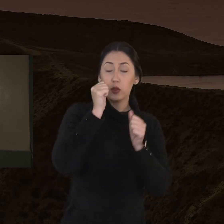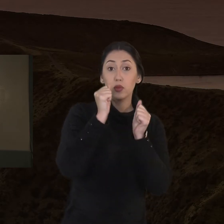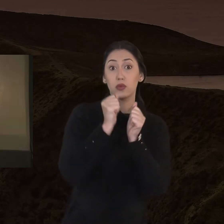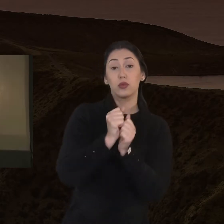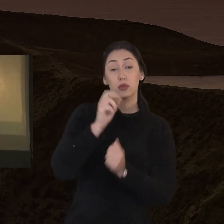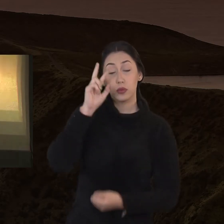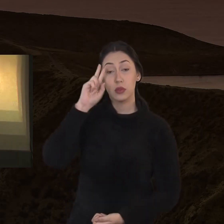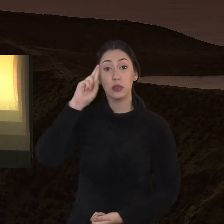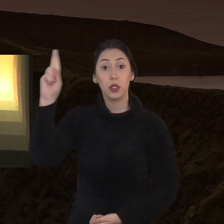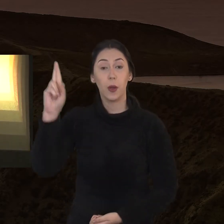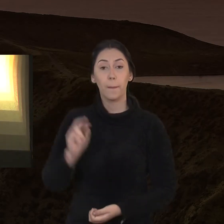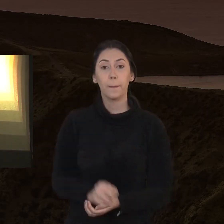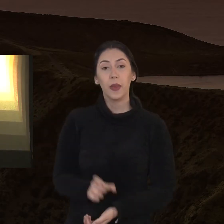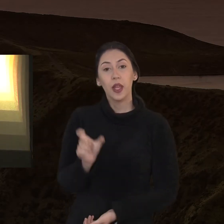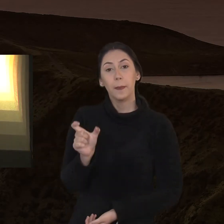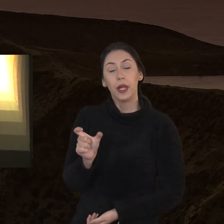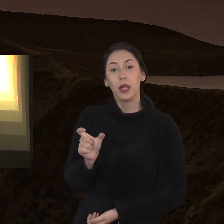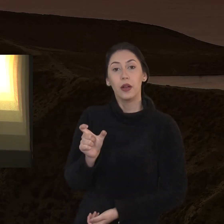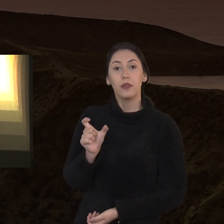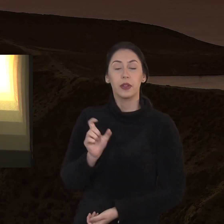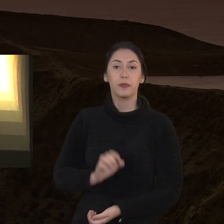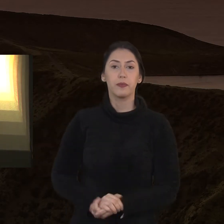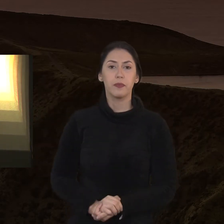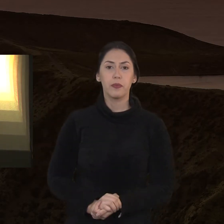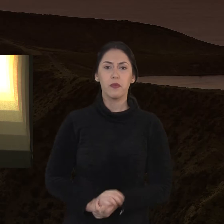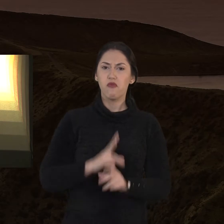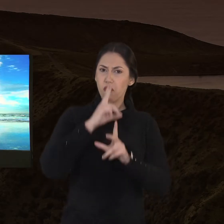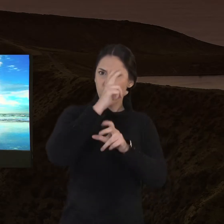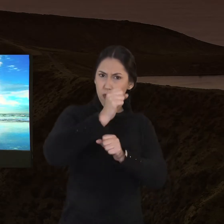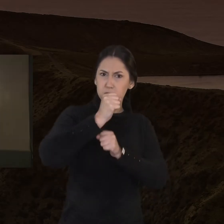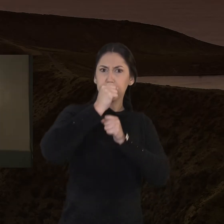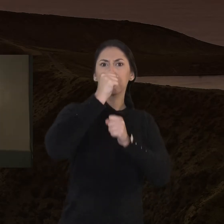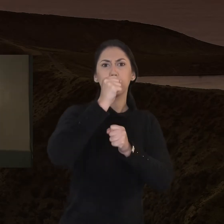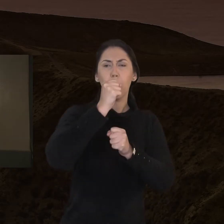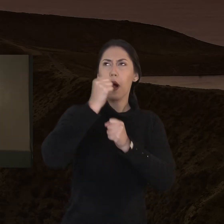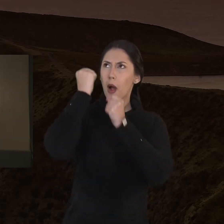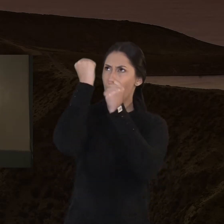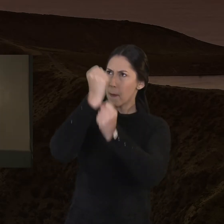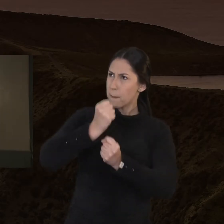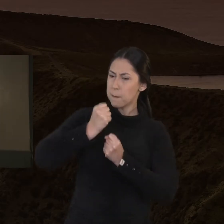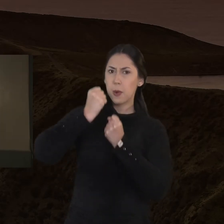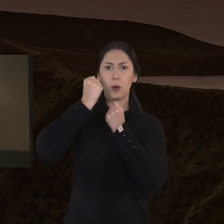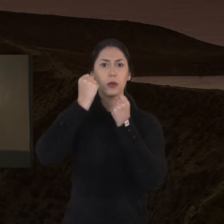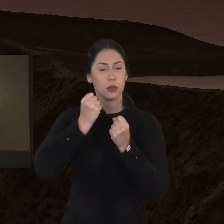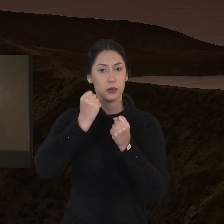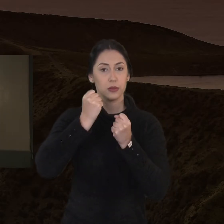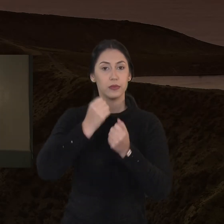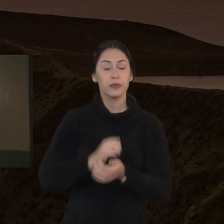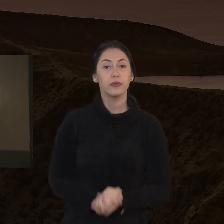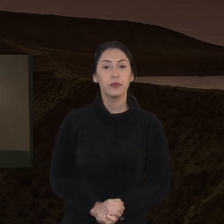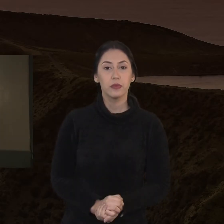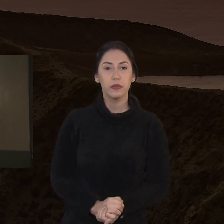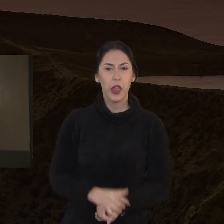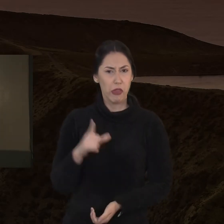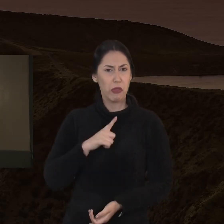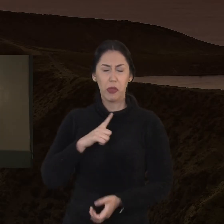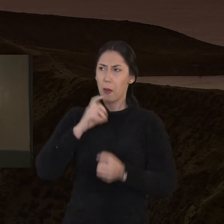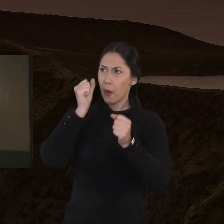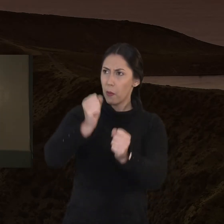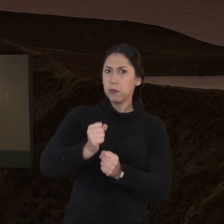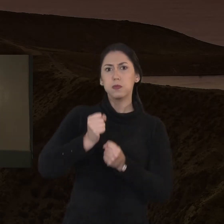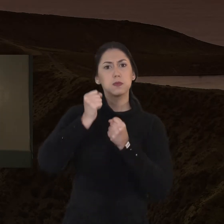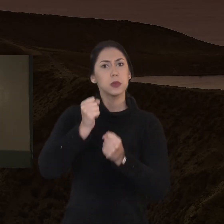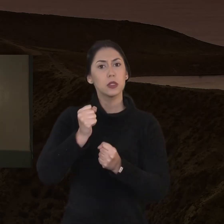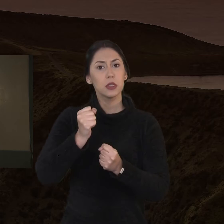essa palavra fortalecido é empoderado a cheio de poder sede empoderados no